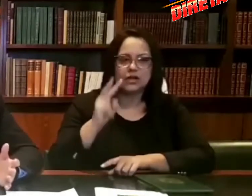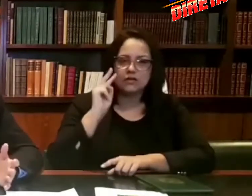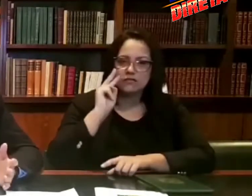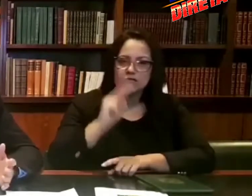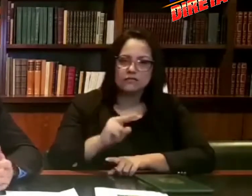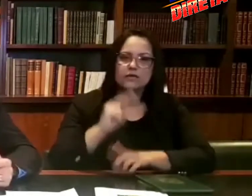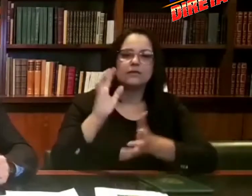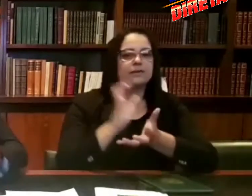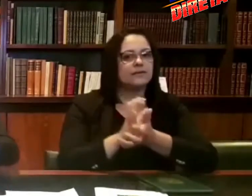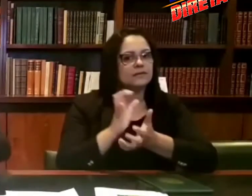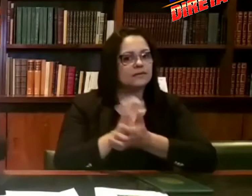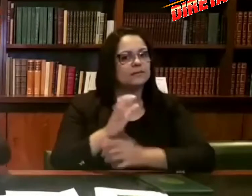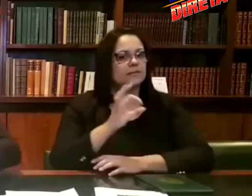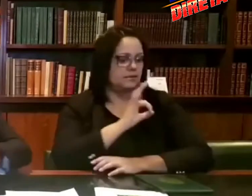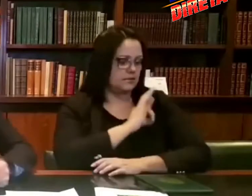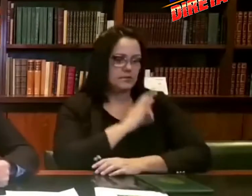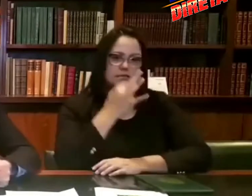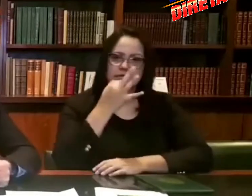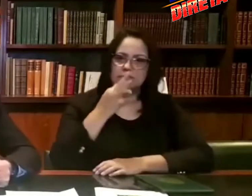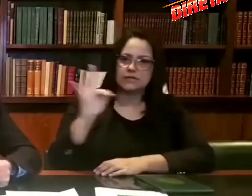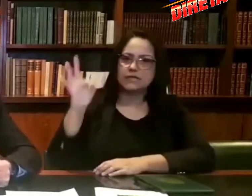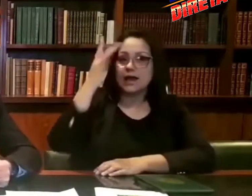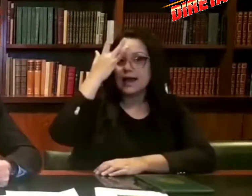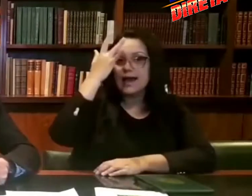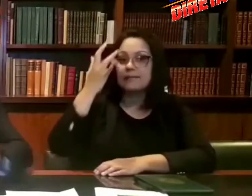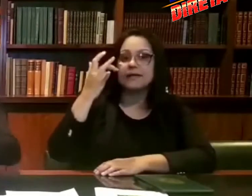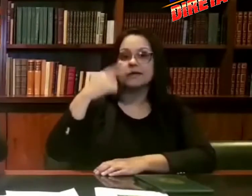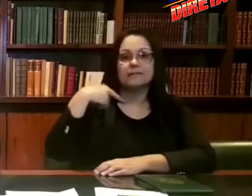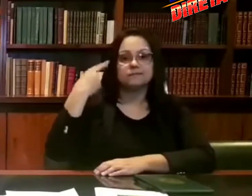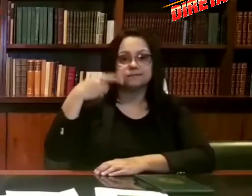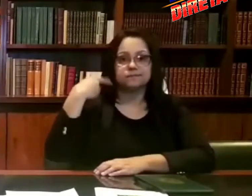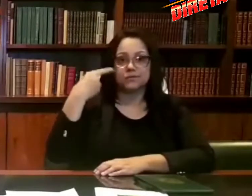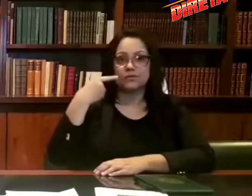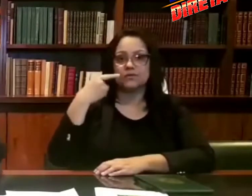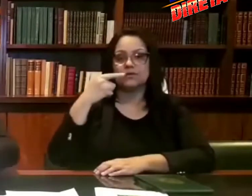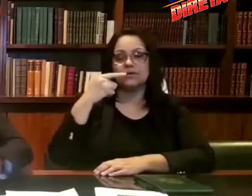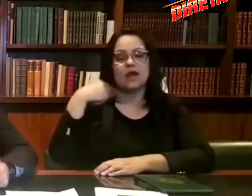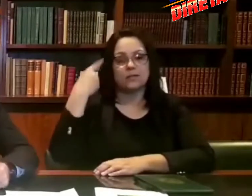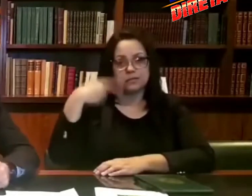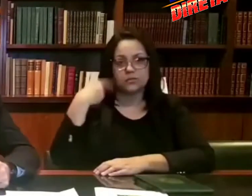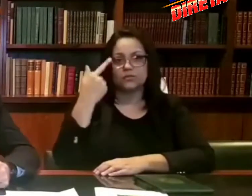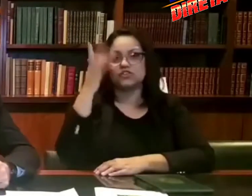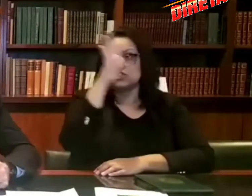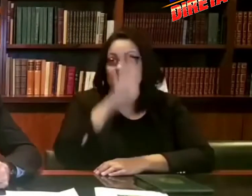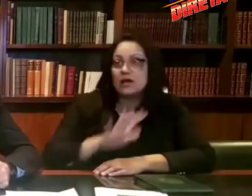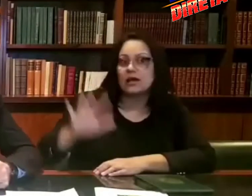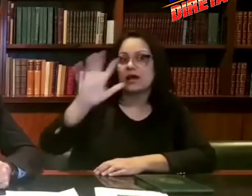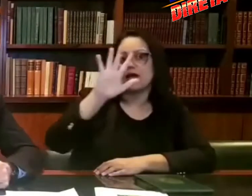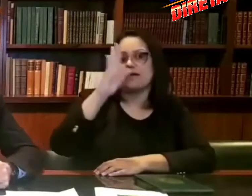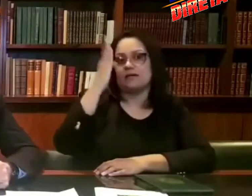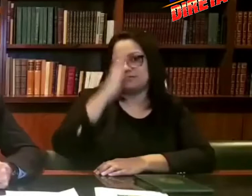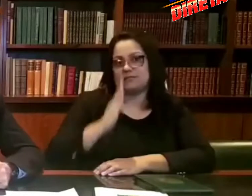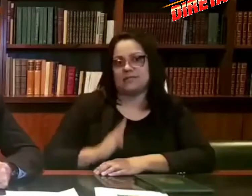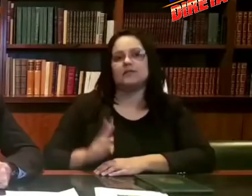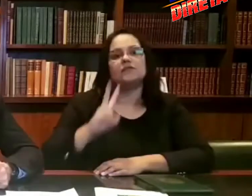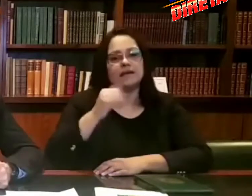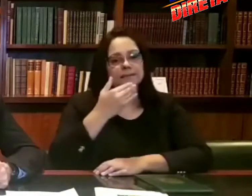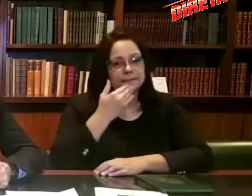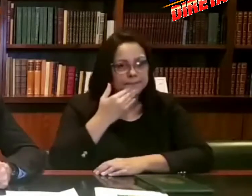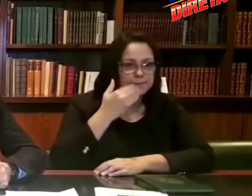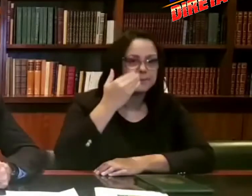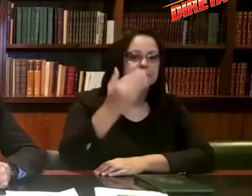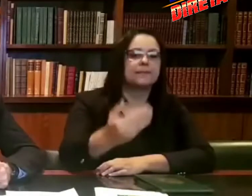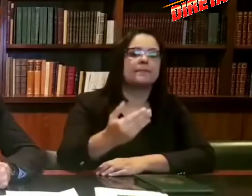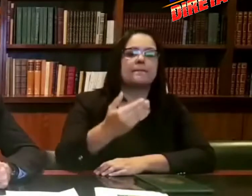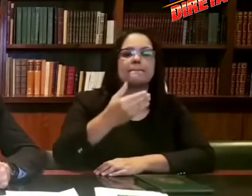da Polícia Federal, e amanhã o advogado-geral da União vai aí peticionar o